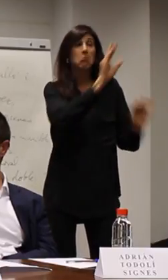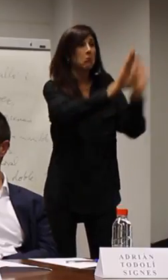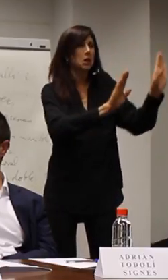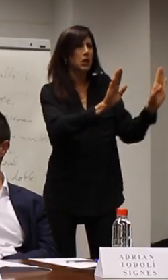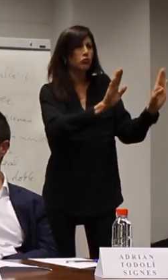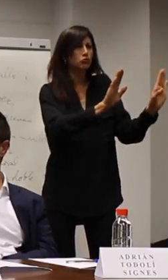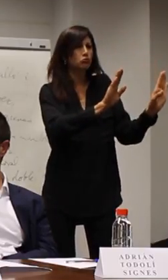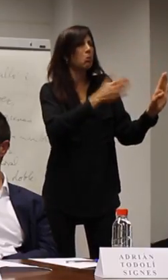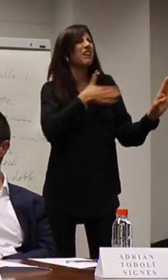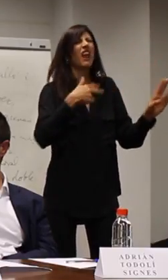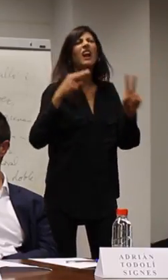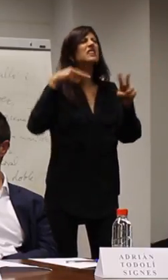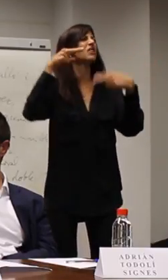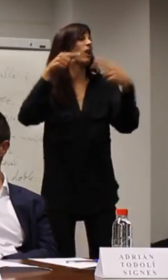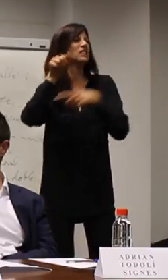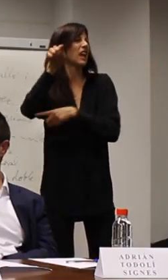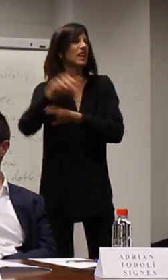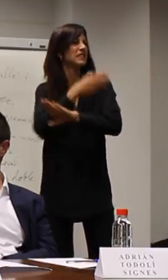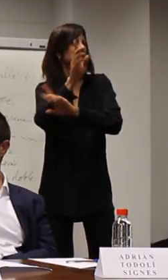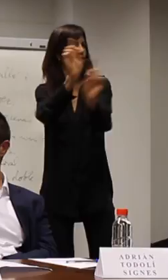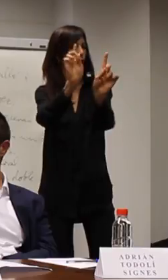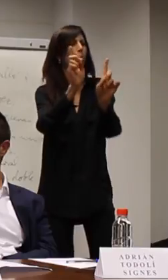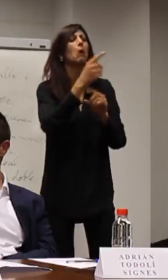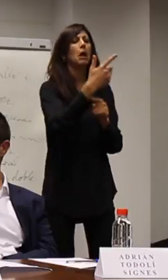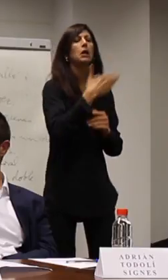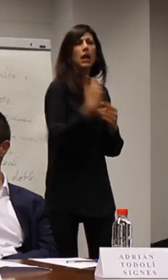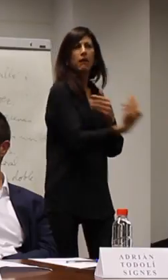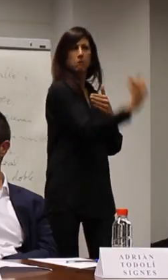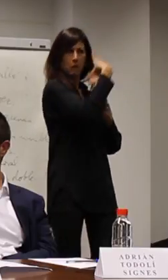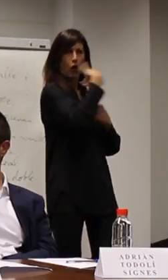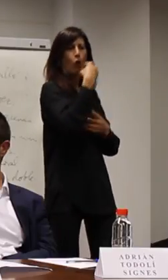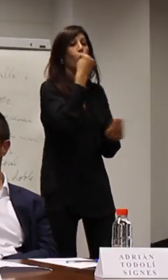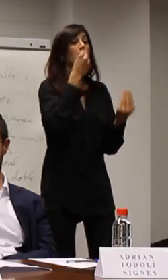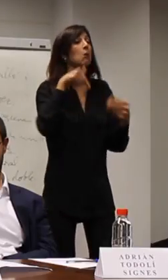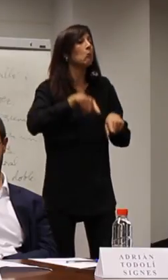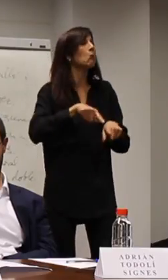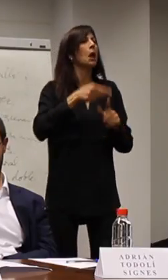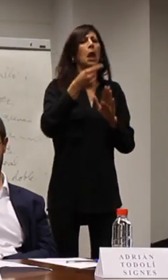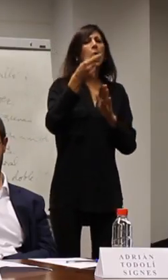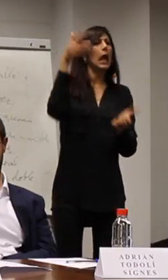no en el restaurante dichoso? Y no le voy a exigir a ese comedor que tenga medidas de seguridad,